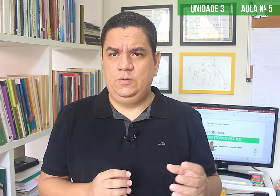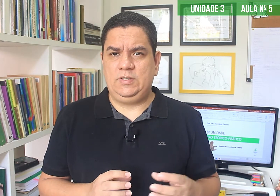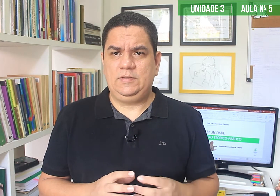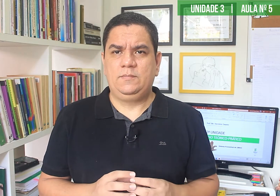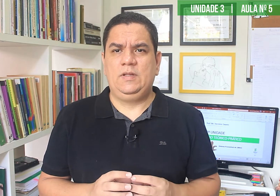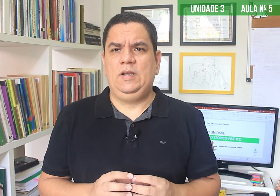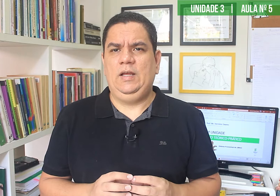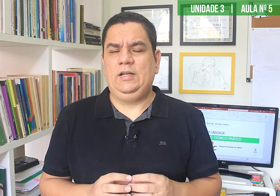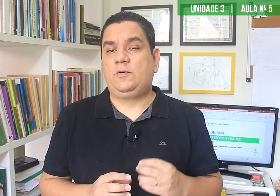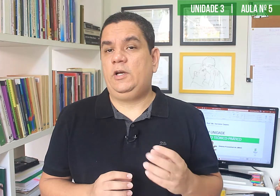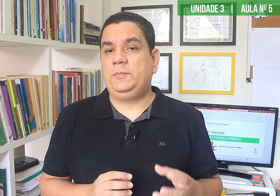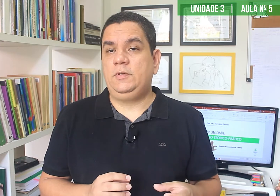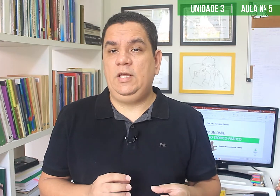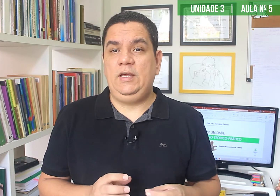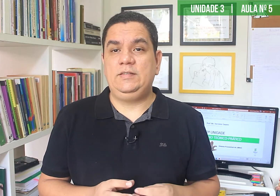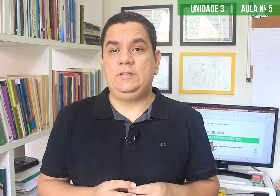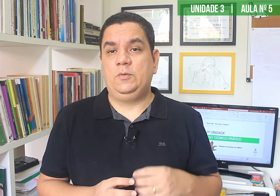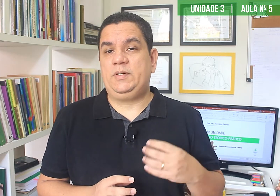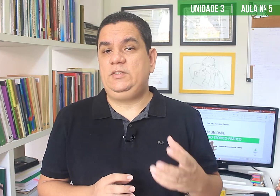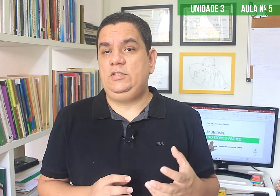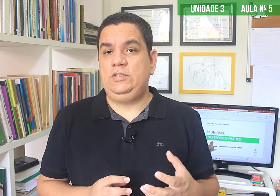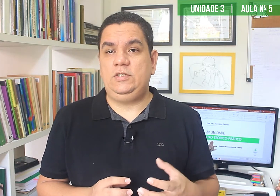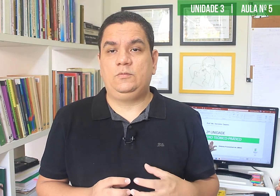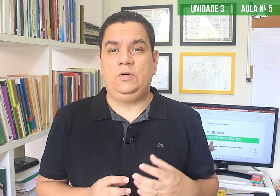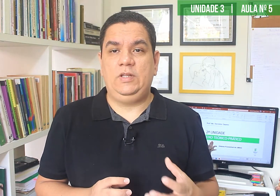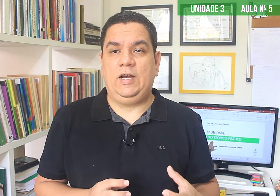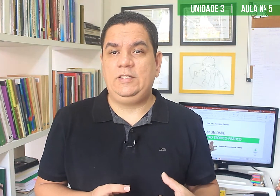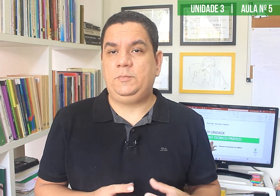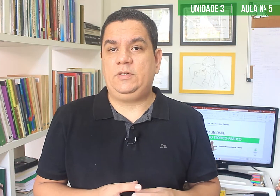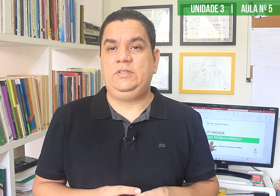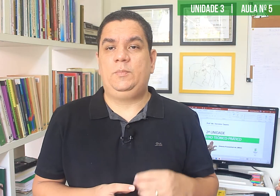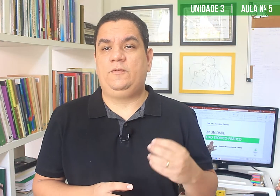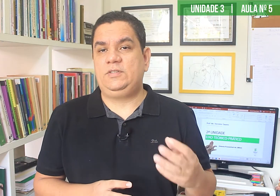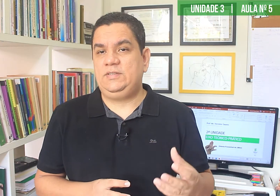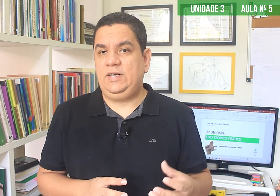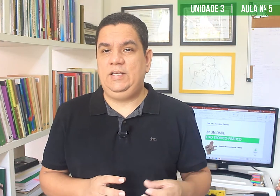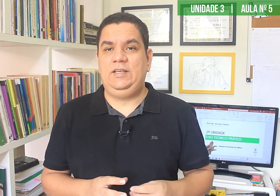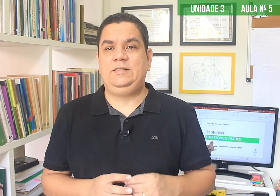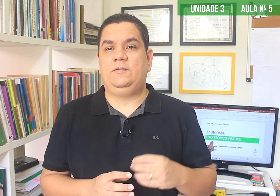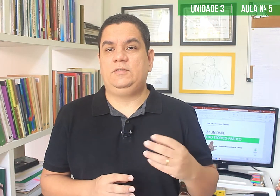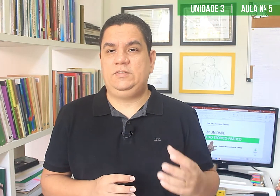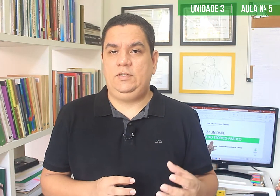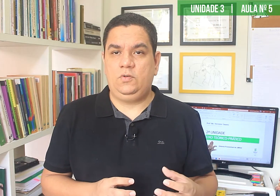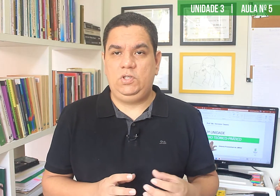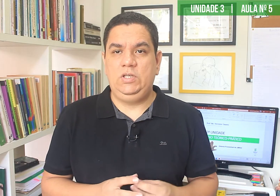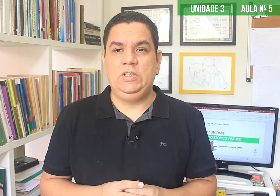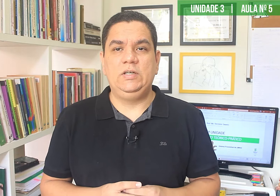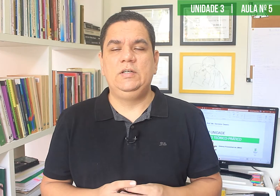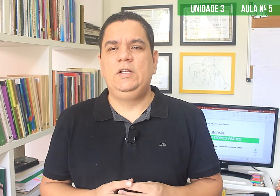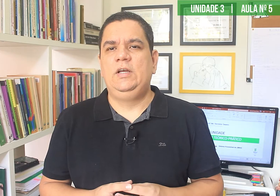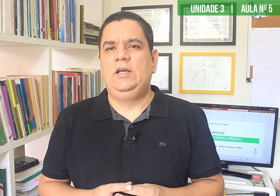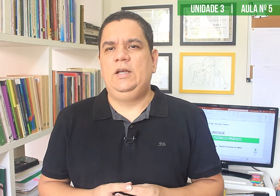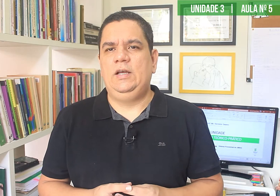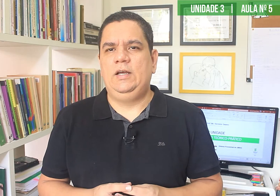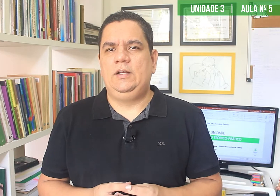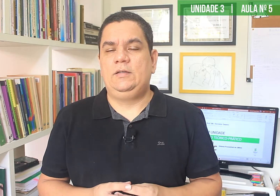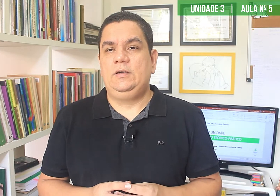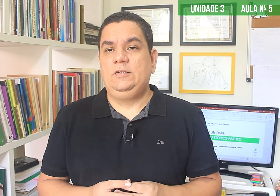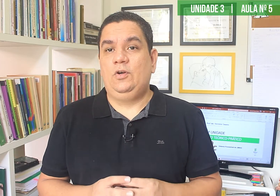usa nas correspondências ou para se dirigir a autoridades, por exemplo, Vossa Excelência, Vossa Senhoria, nós